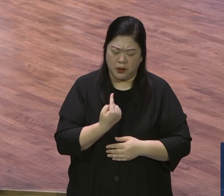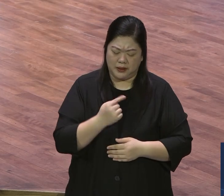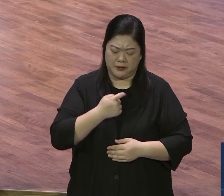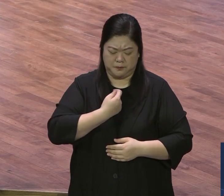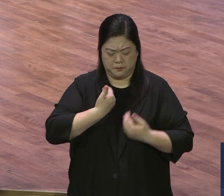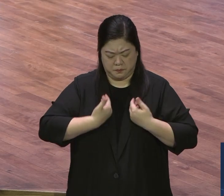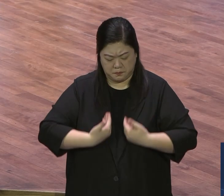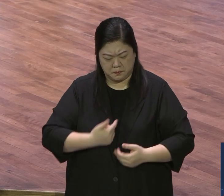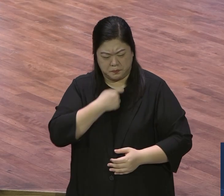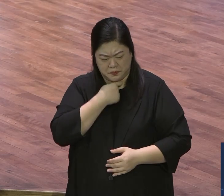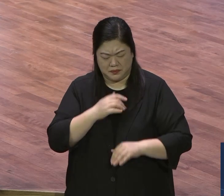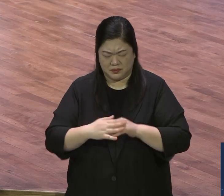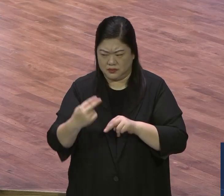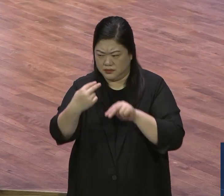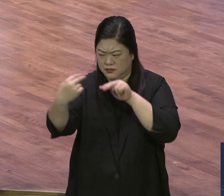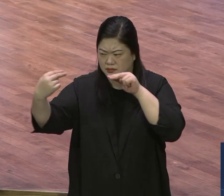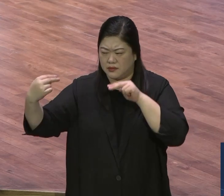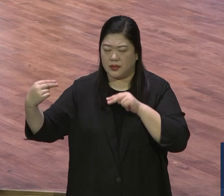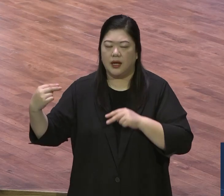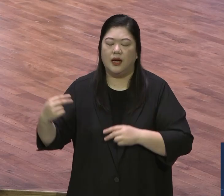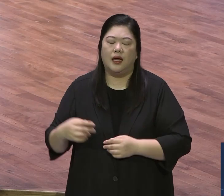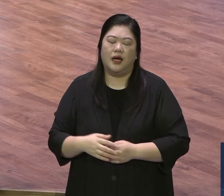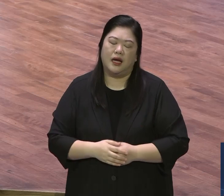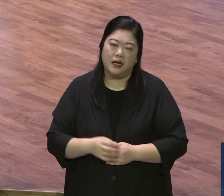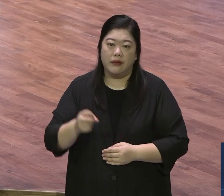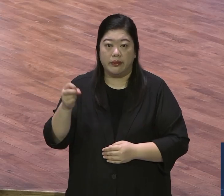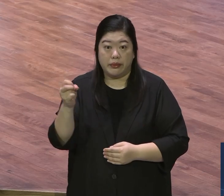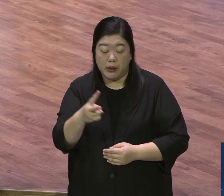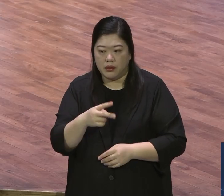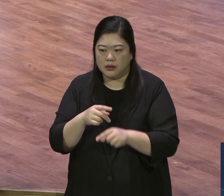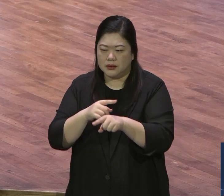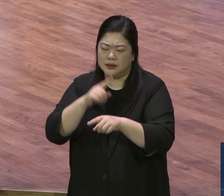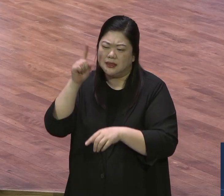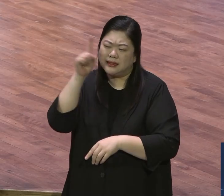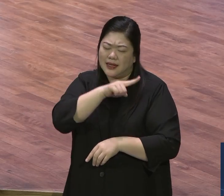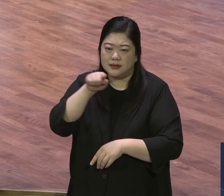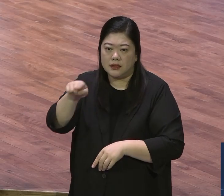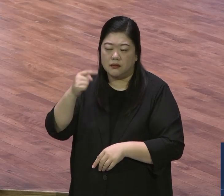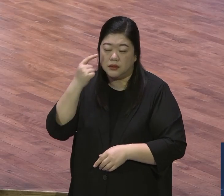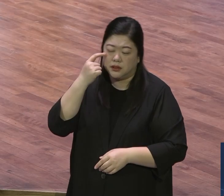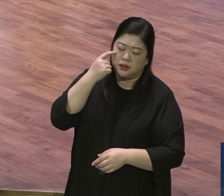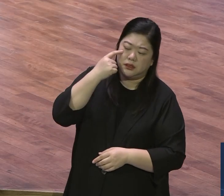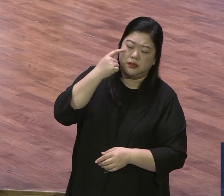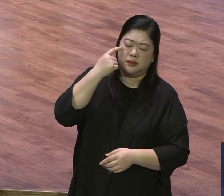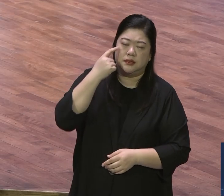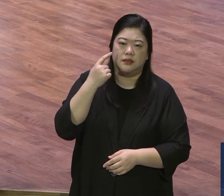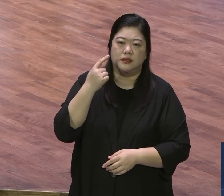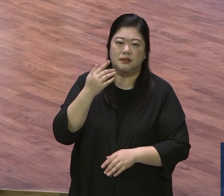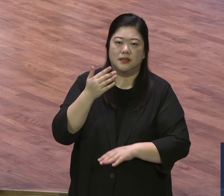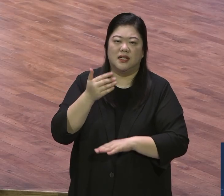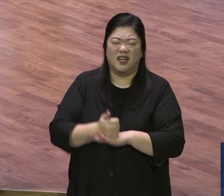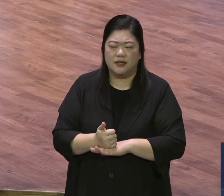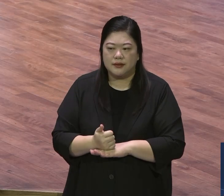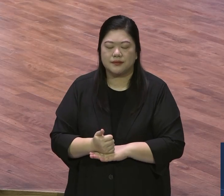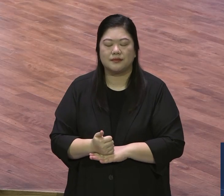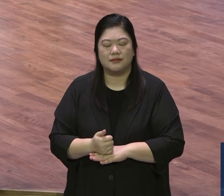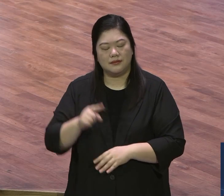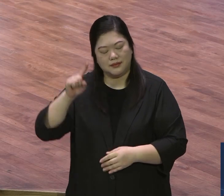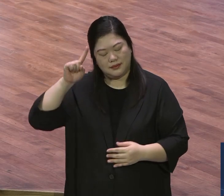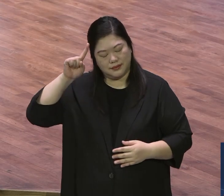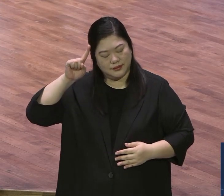상대방이 좋은 줌보다는 단점이 자꾸 그렇게 눈에 보여오니까 소소한 사소한 일